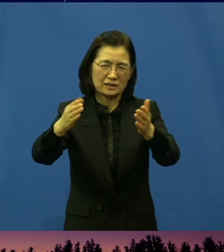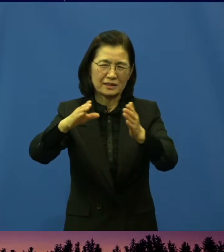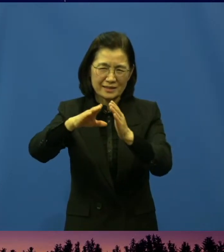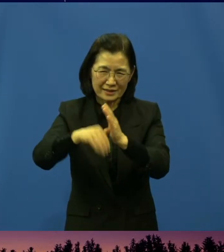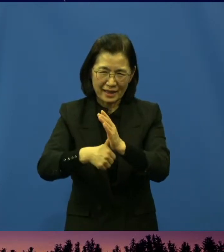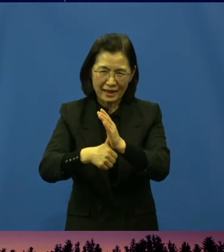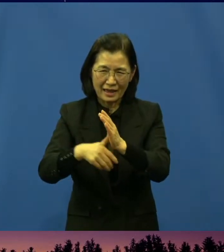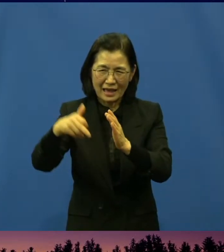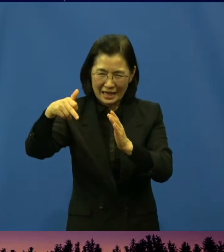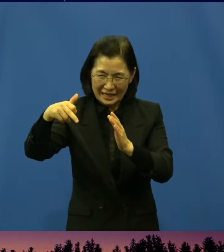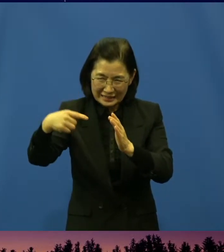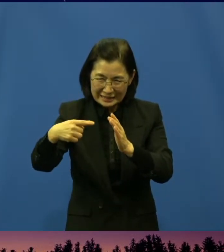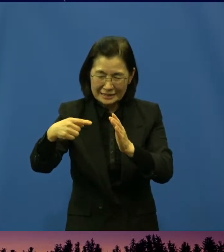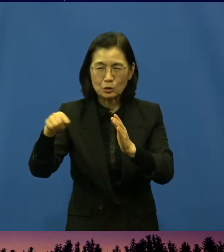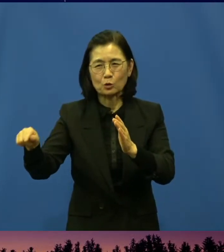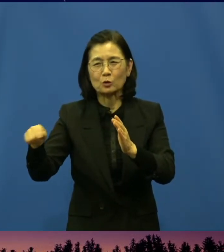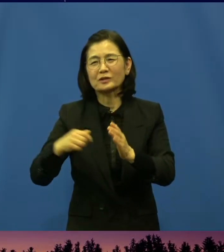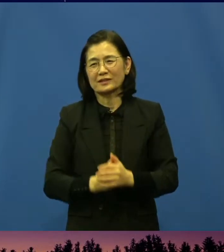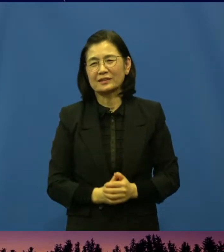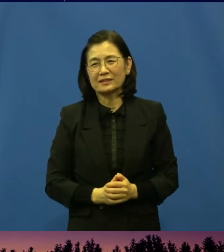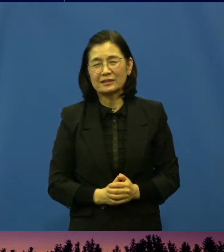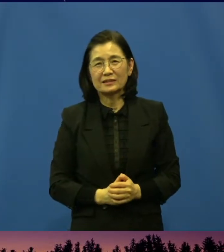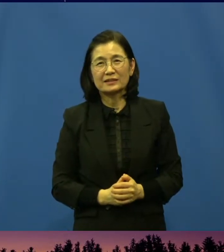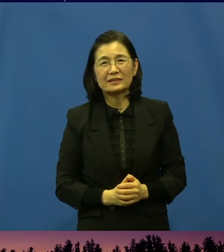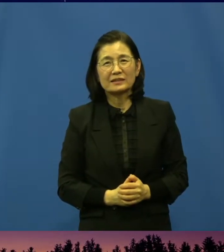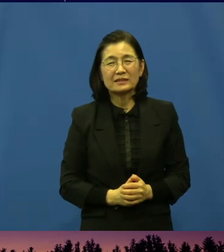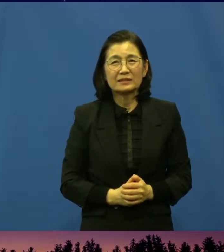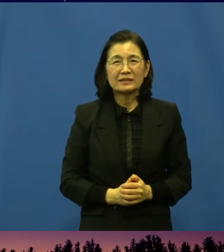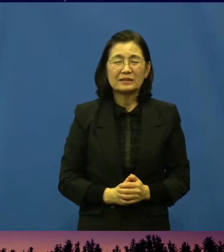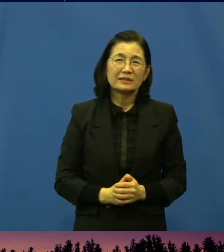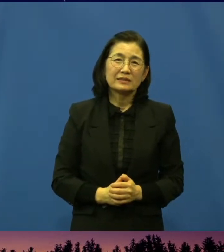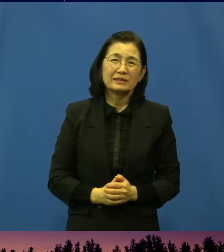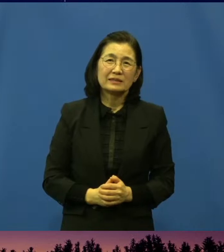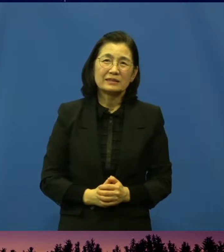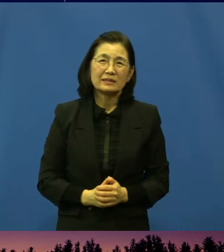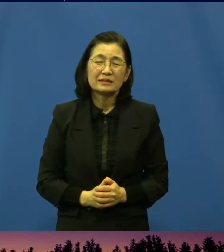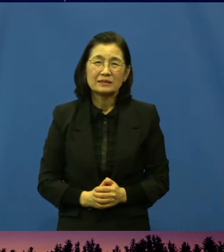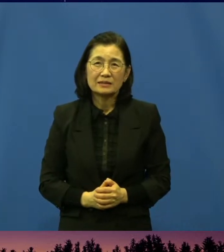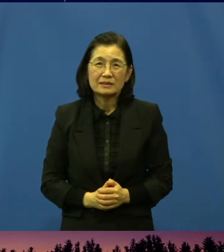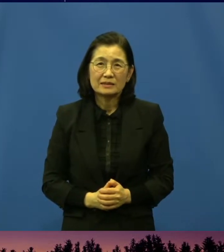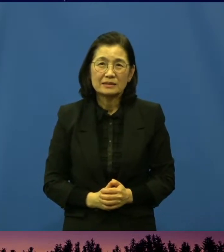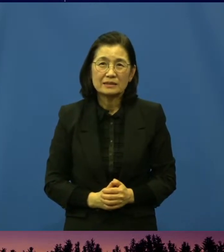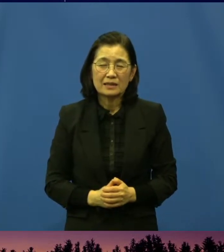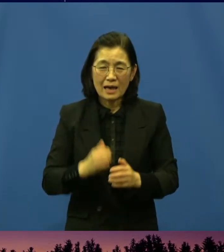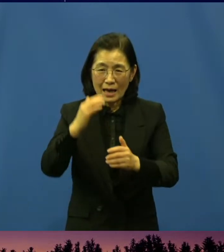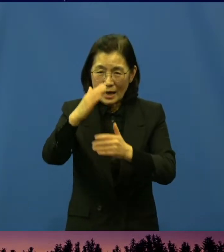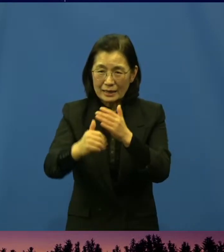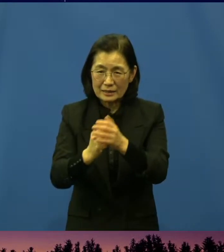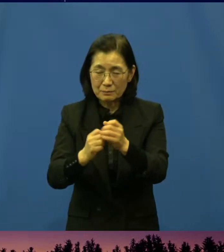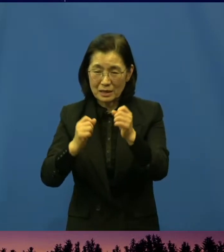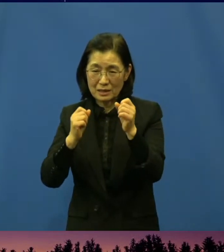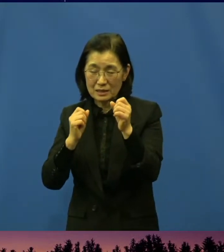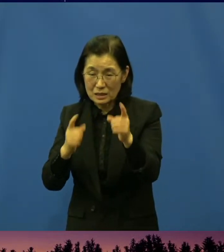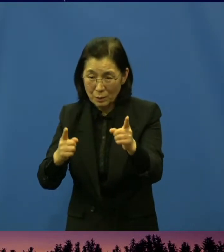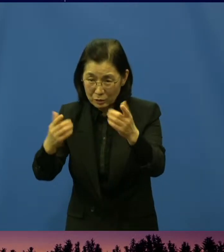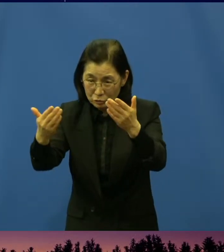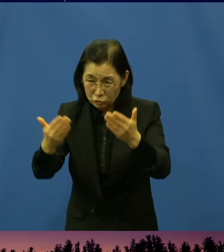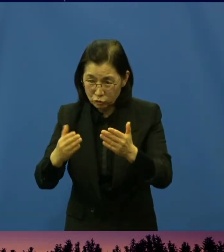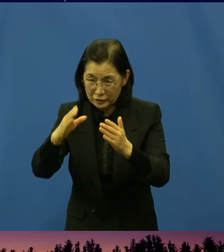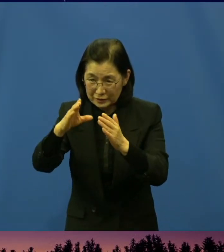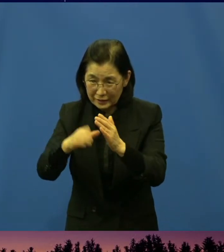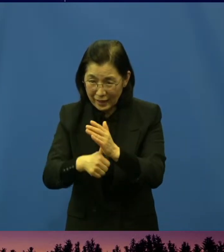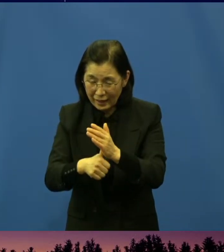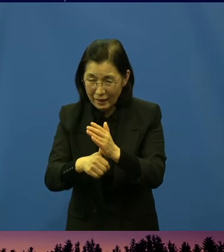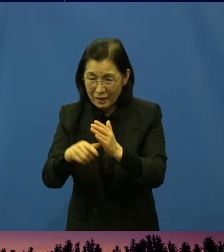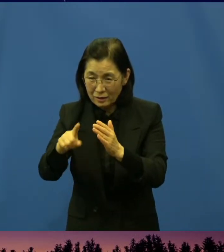하나님이 우리의 삶에 어떤 기회를 주실 때에 그 기회를 놓치지 말라는 거예요. 여러분